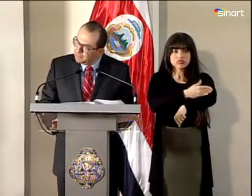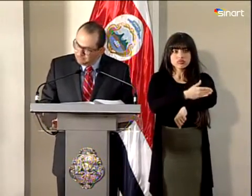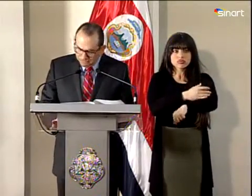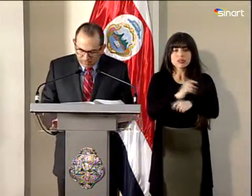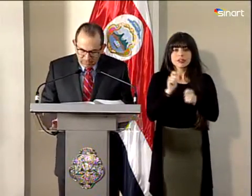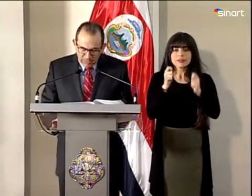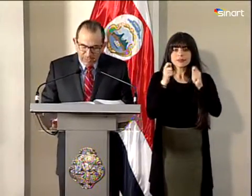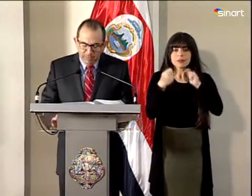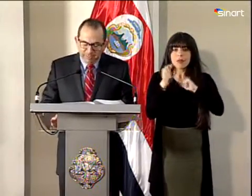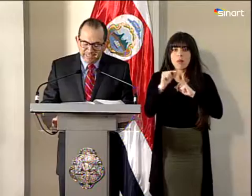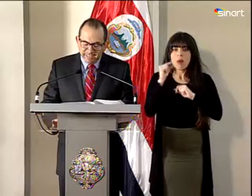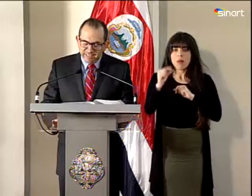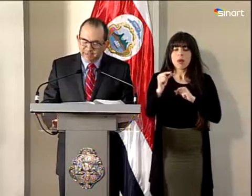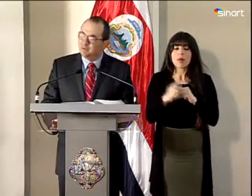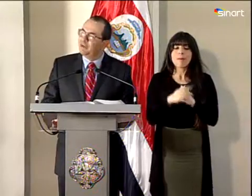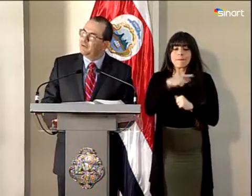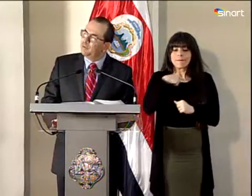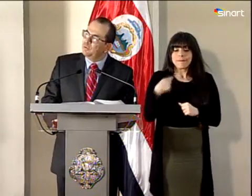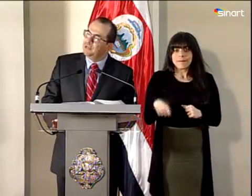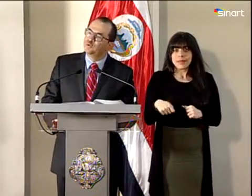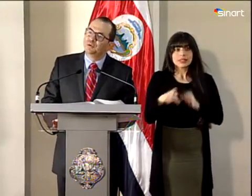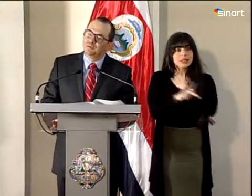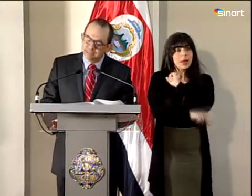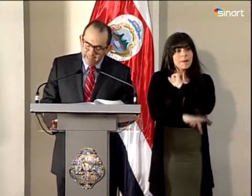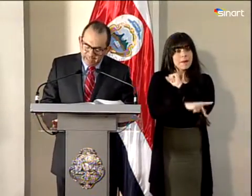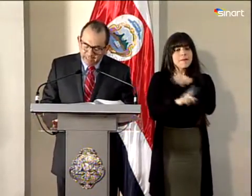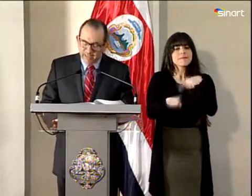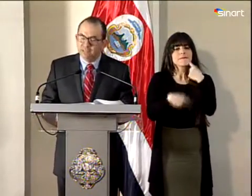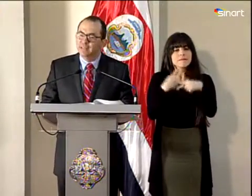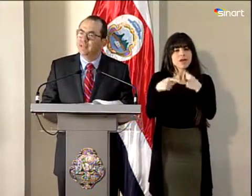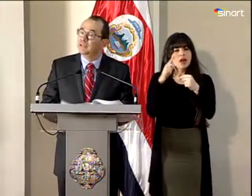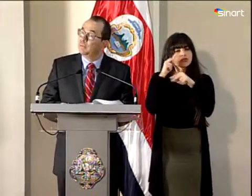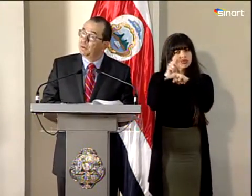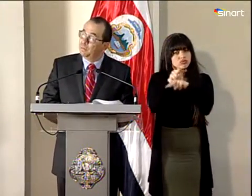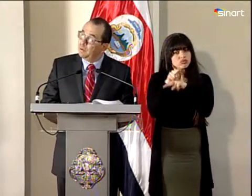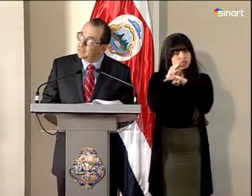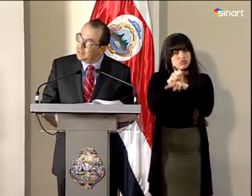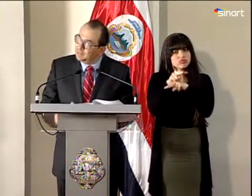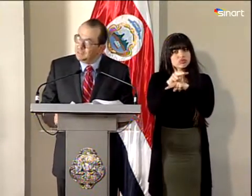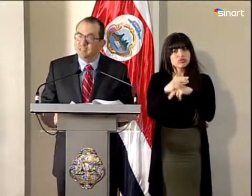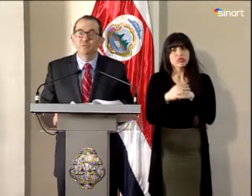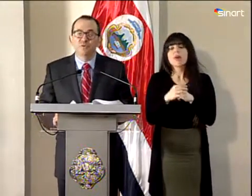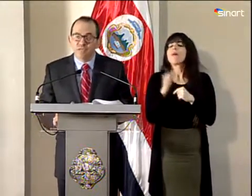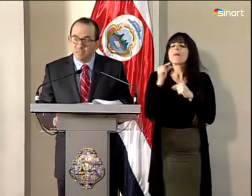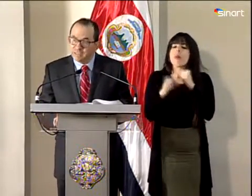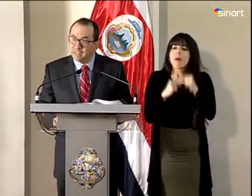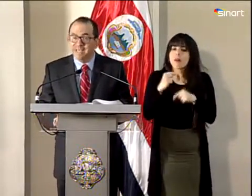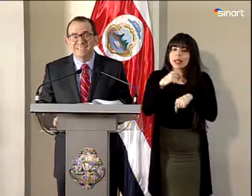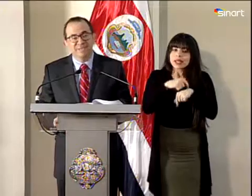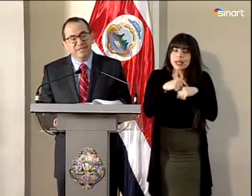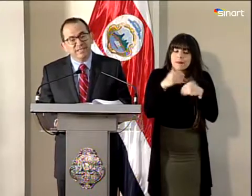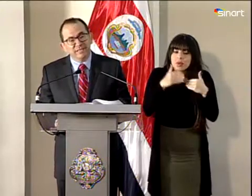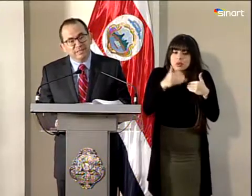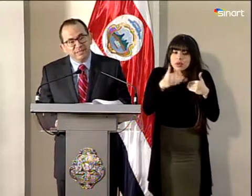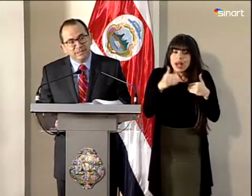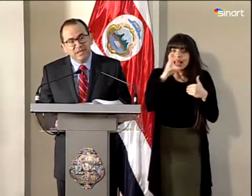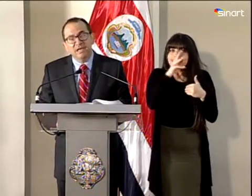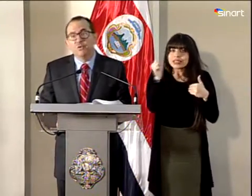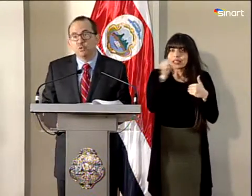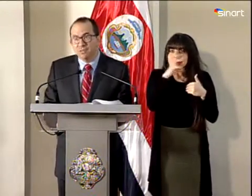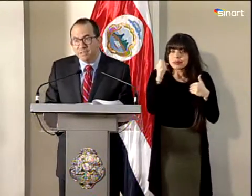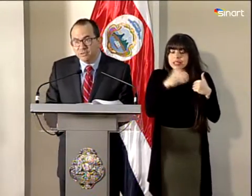paulatina. La Presidencia de la República supervisará paulatinamente, periódicamente, cada 6